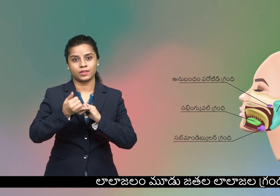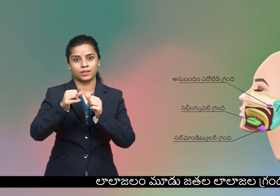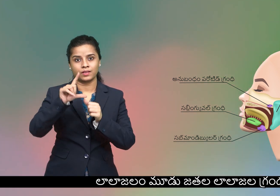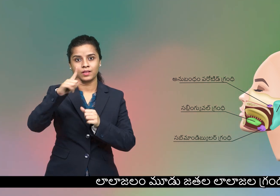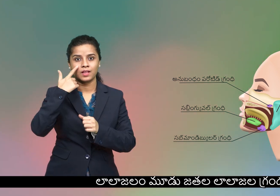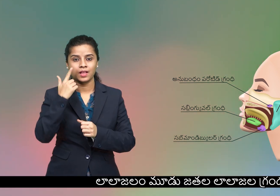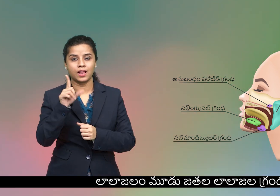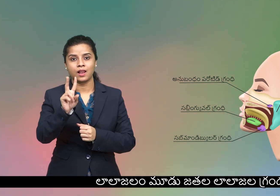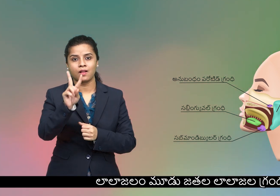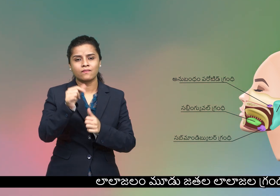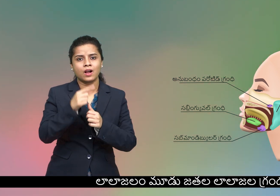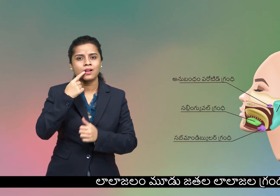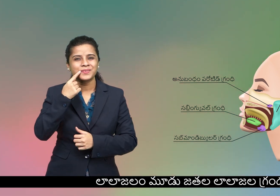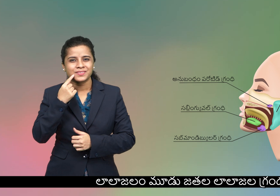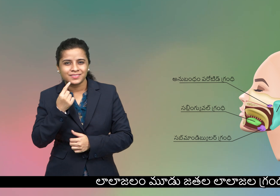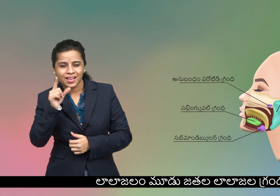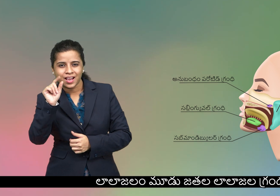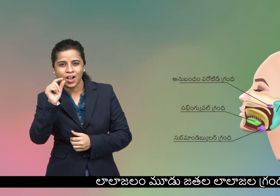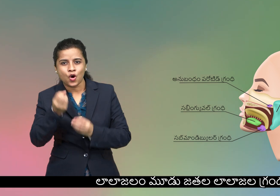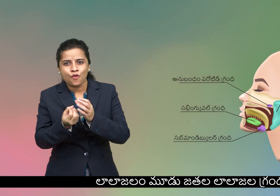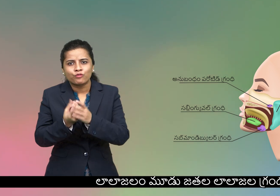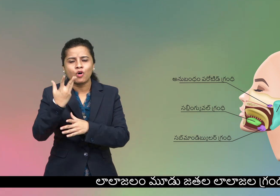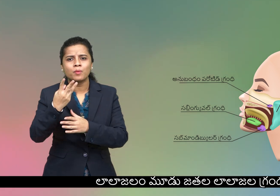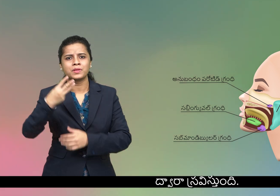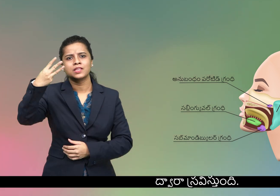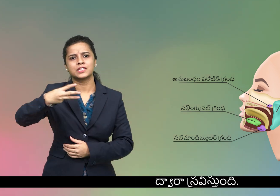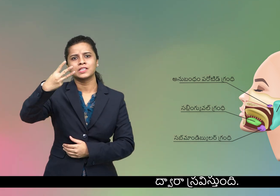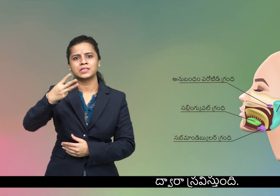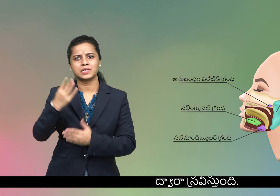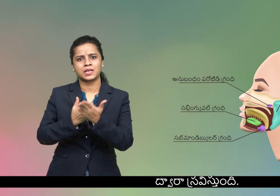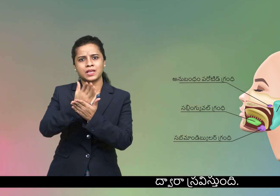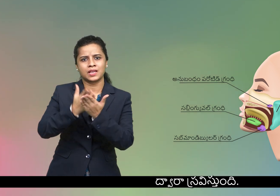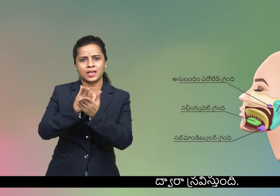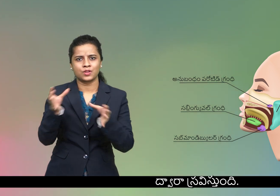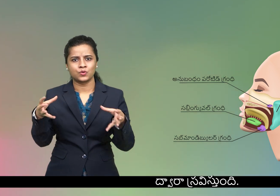లాలాజలం 3 జతల లాలాజల గ్రంథుల ద్వారా స్రవిస్తుంది.